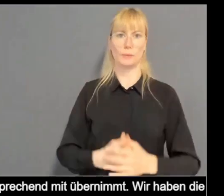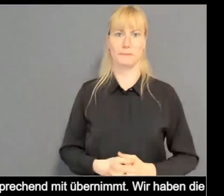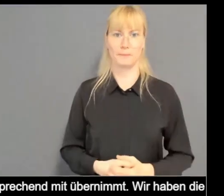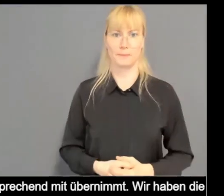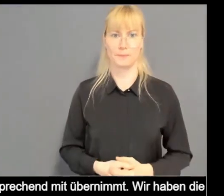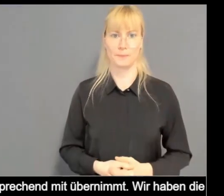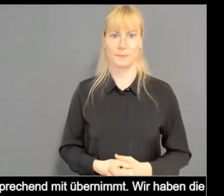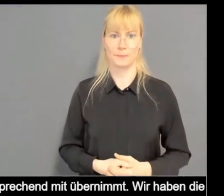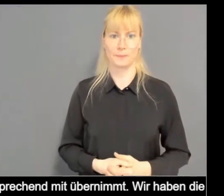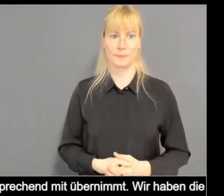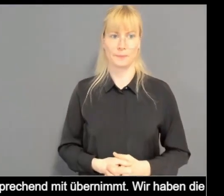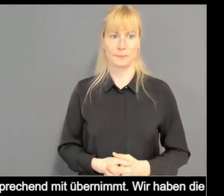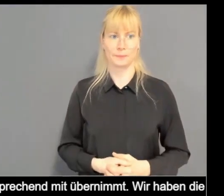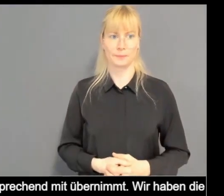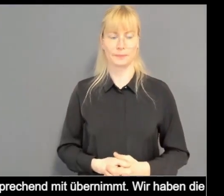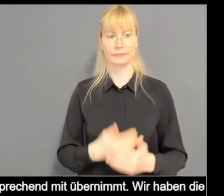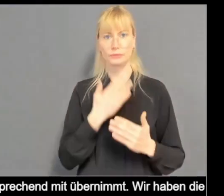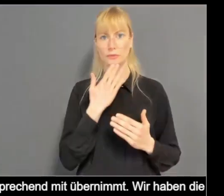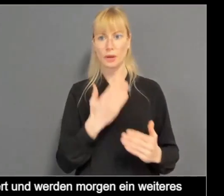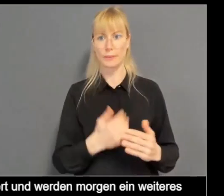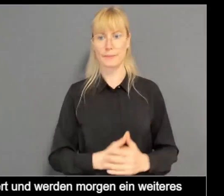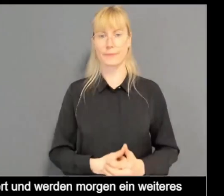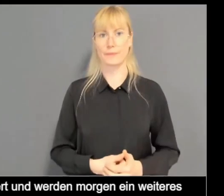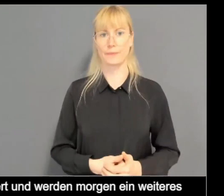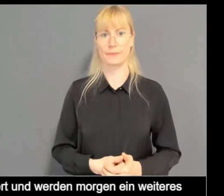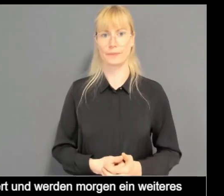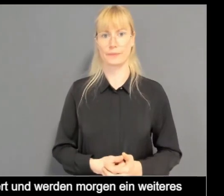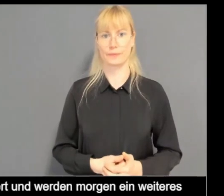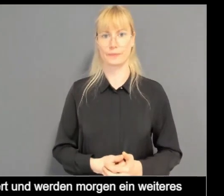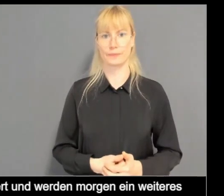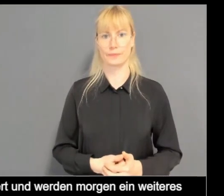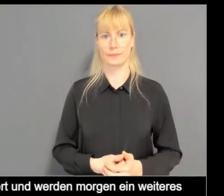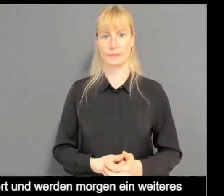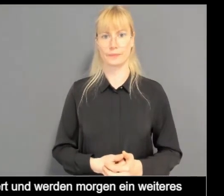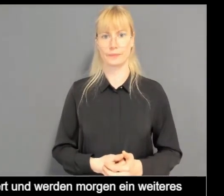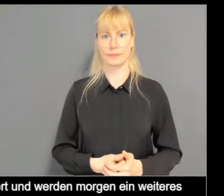sehr intensiv schon jetzt um diese Strukturen bemühen. Dankeschön.